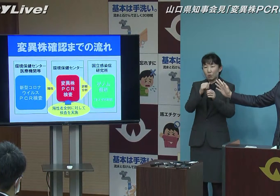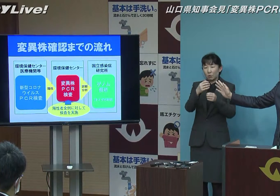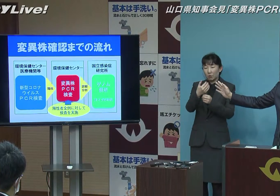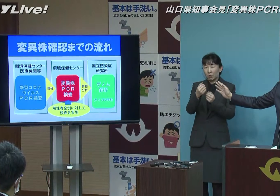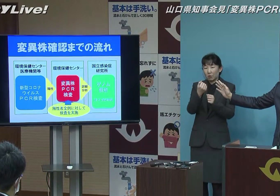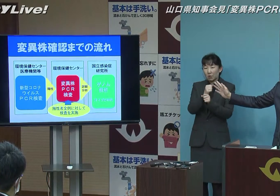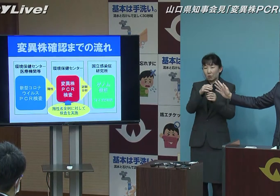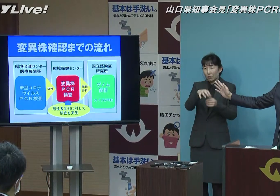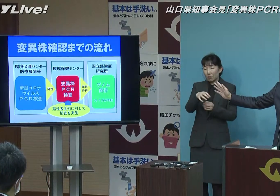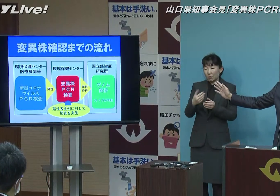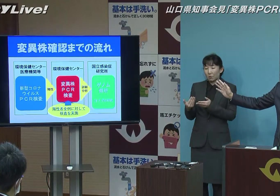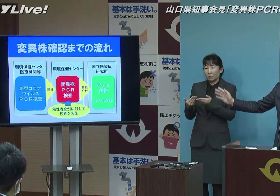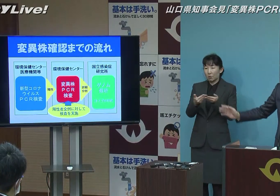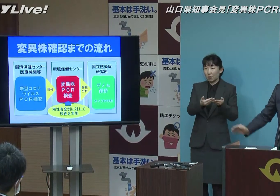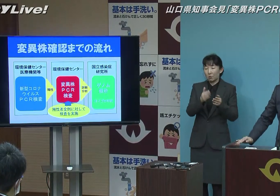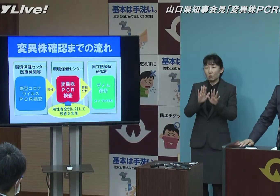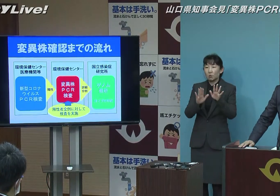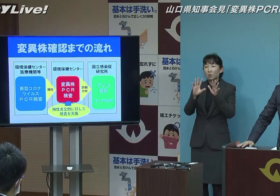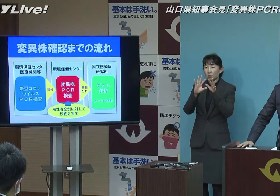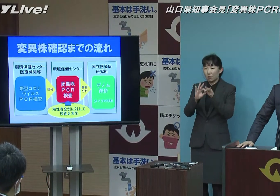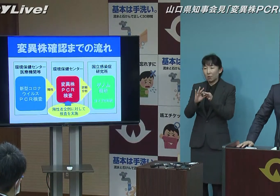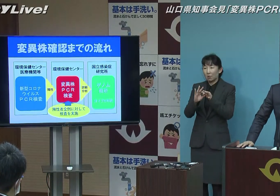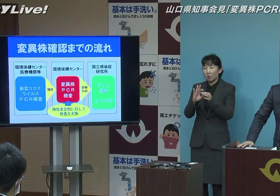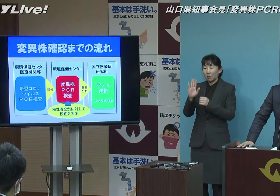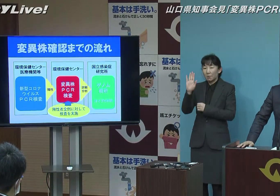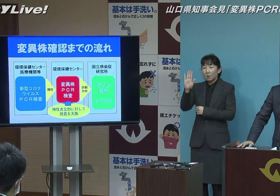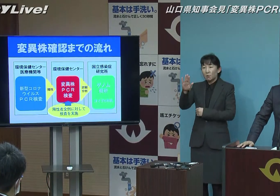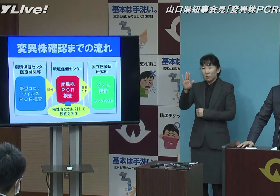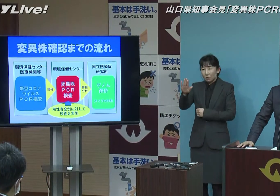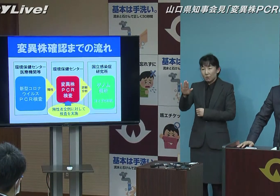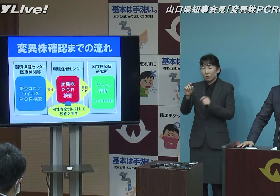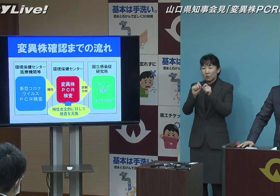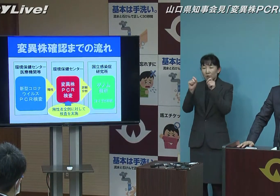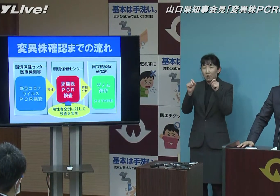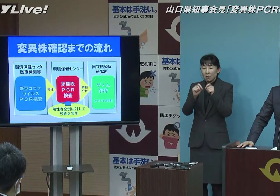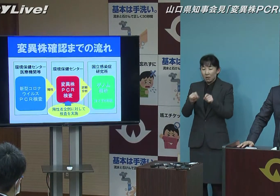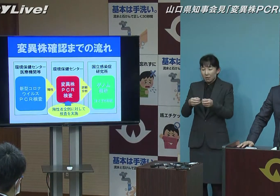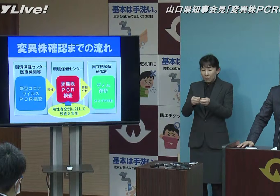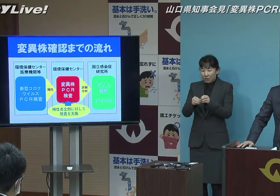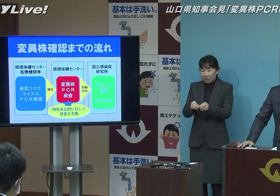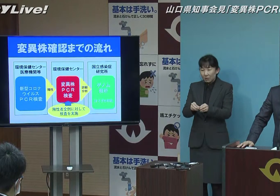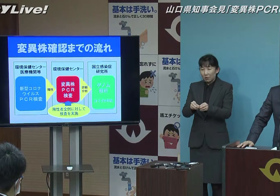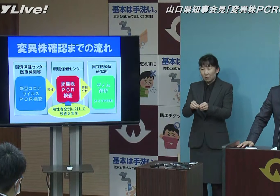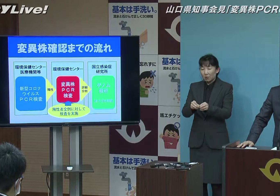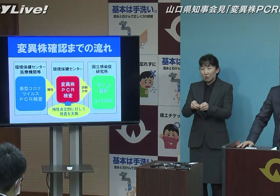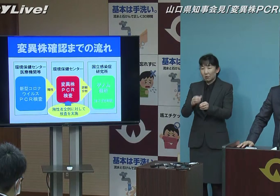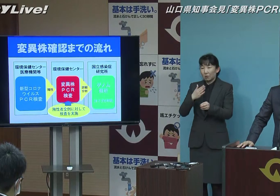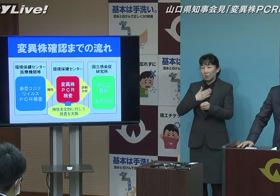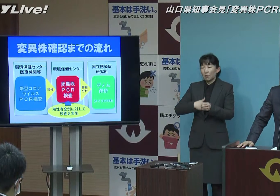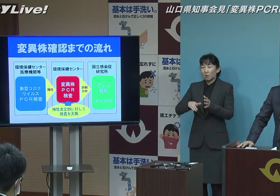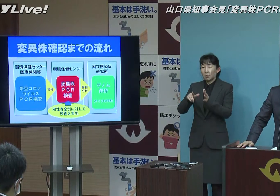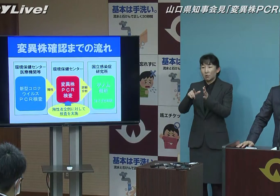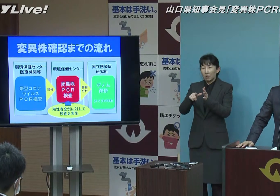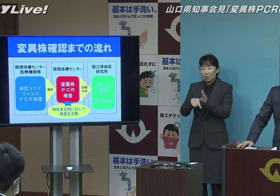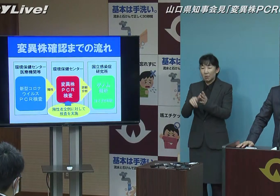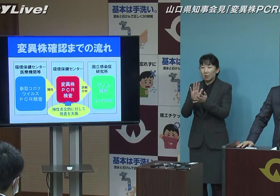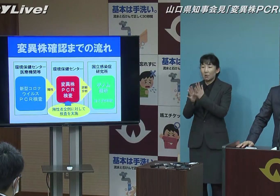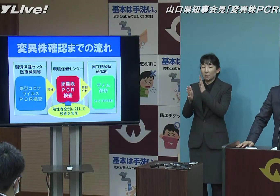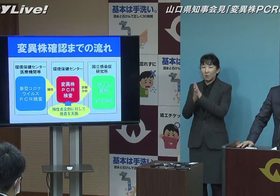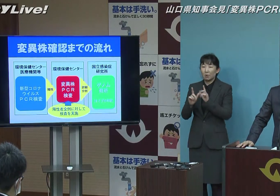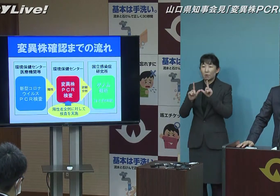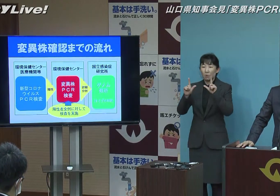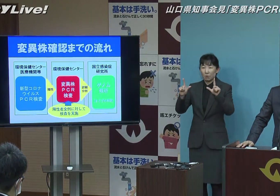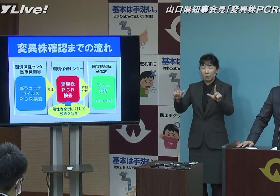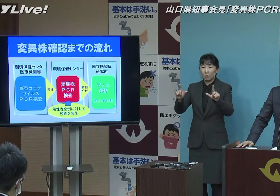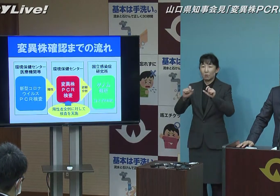しているところでございますので、また後日ですね、このより詳細な結果が判明をしますので改めてご報告